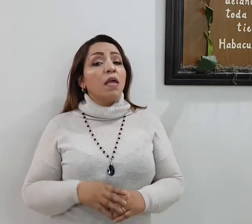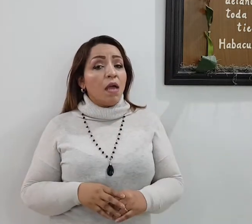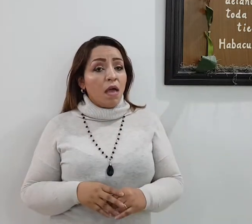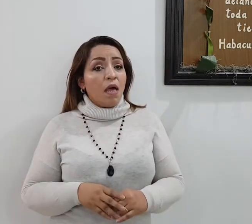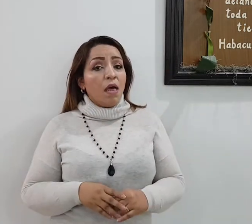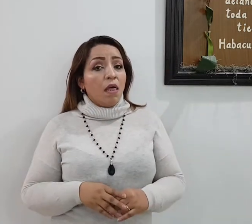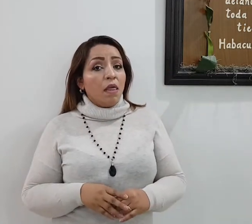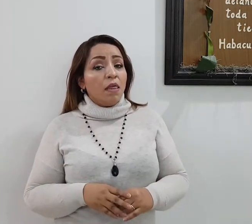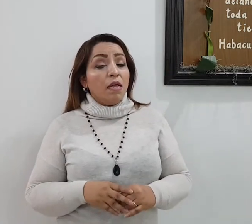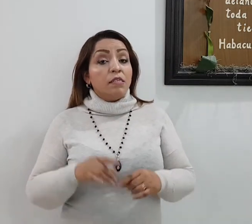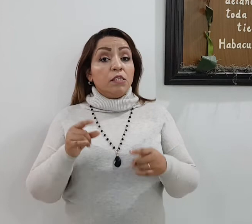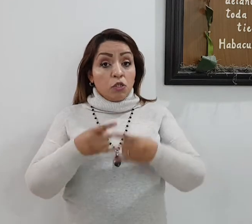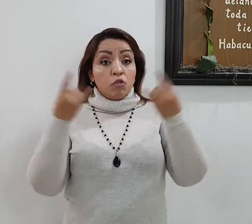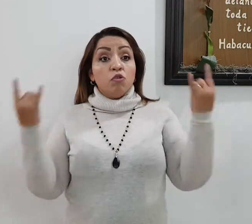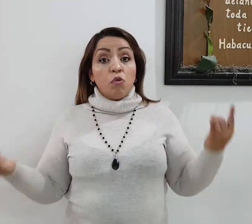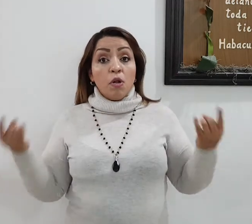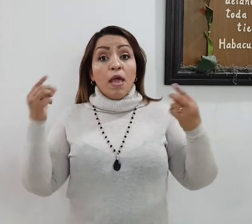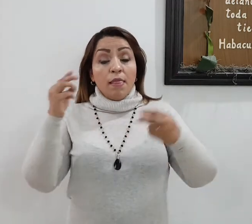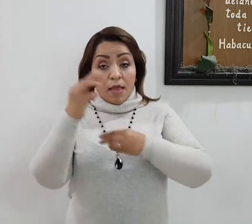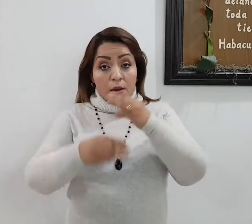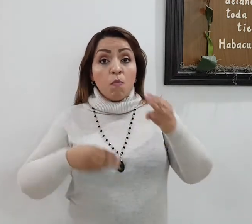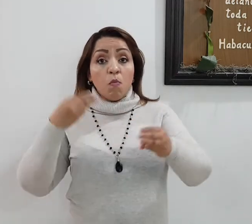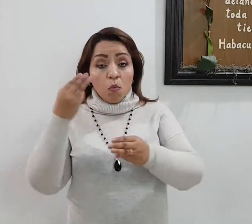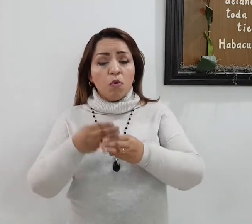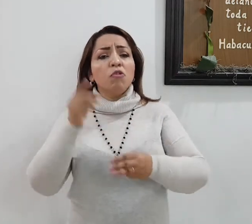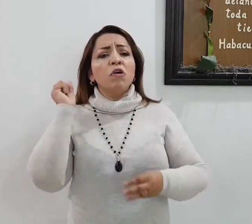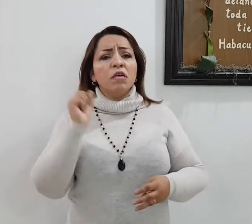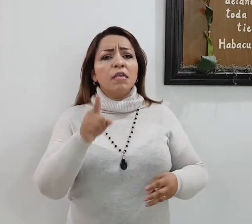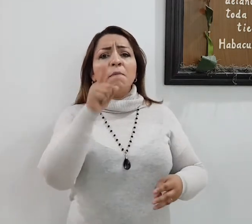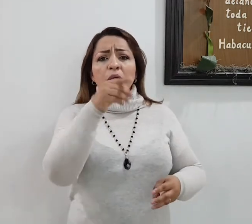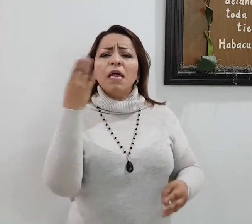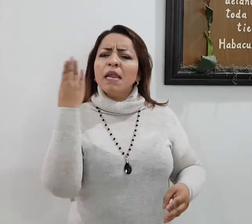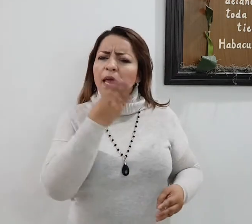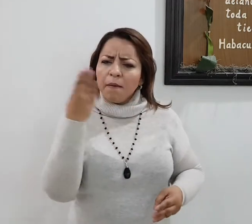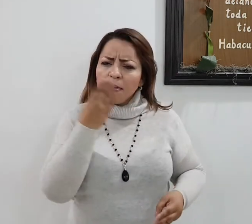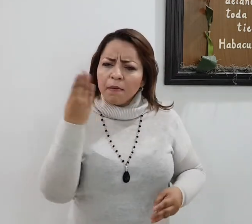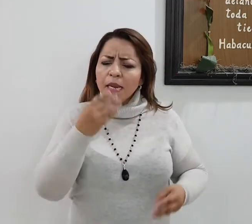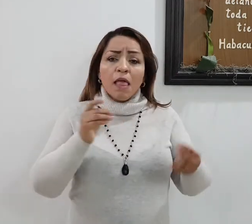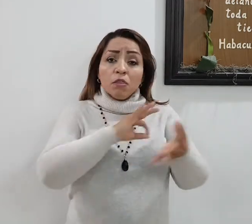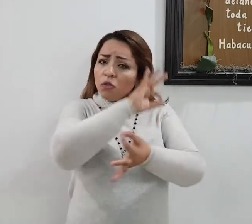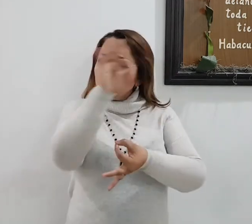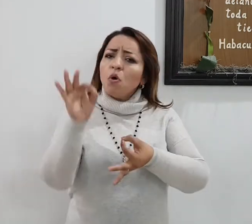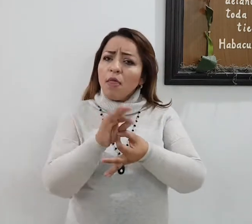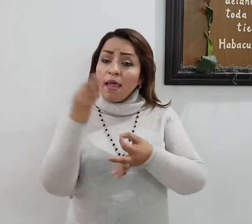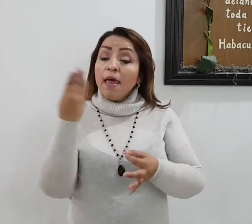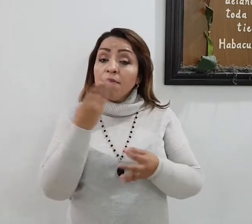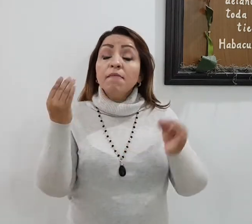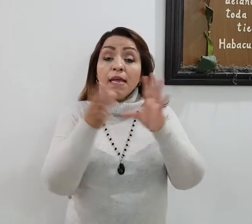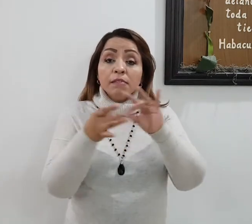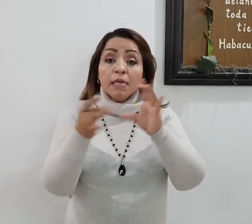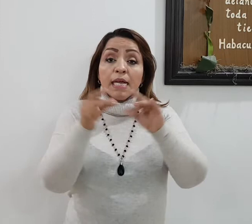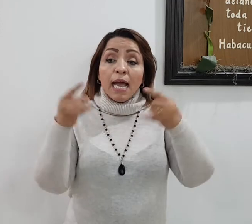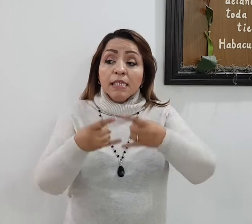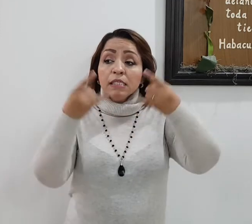libro de historia universal. Prácticamente, toda la Biblia. ¿Le gustan las grandes historias